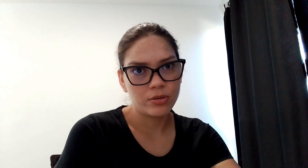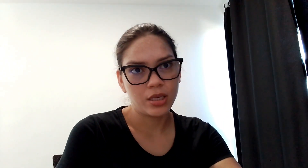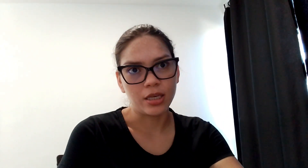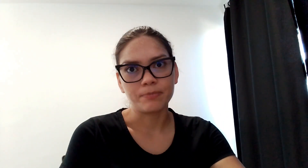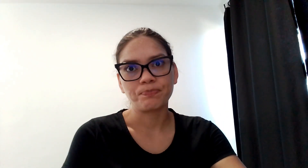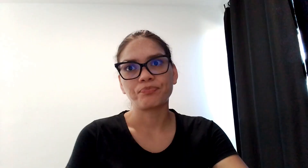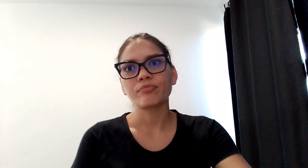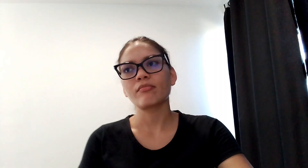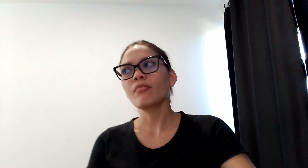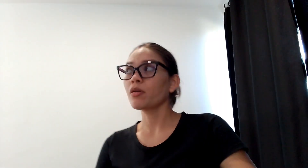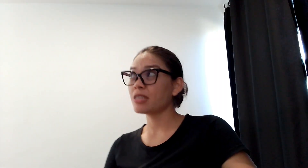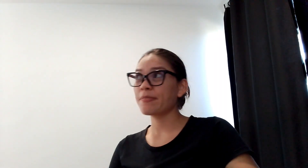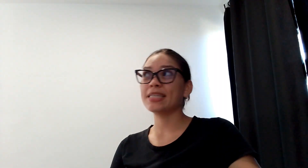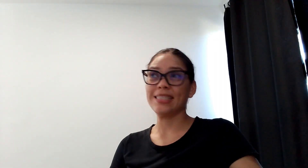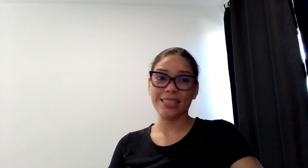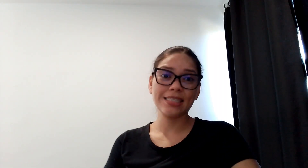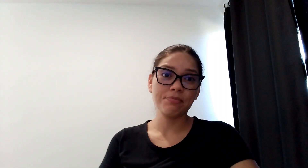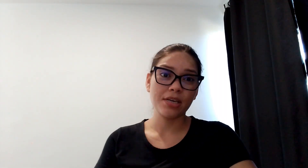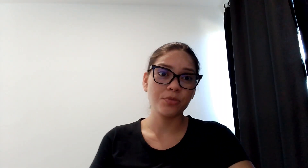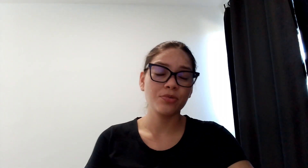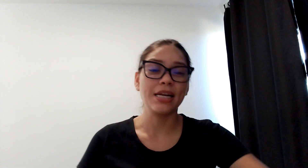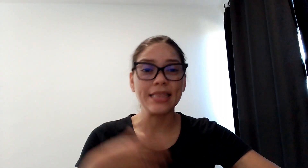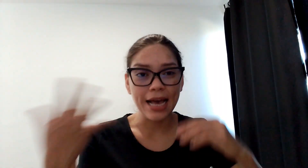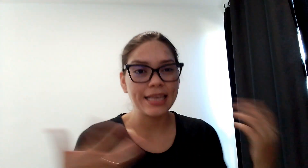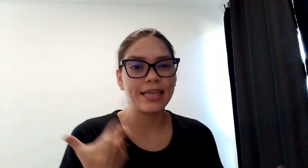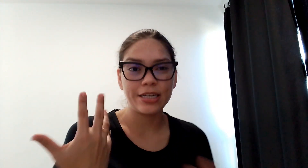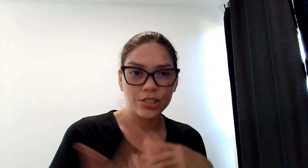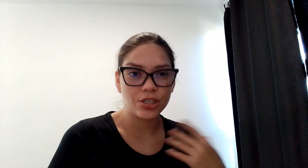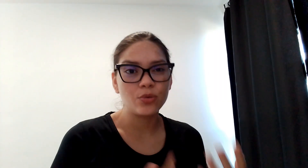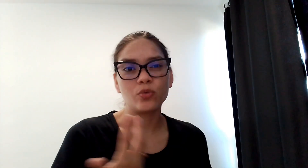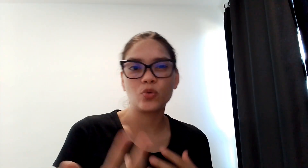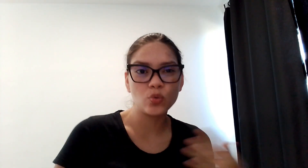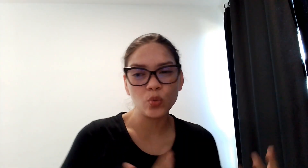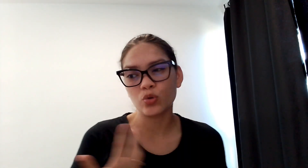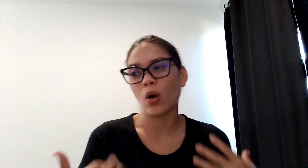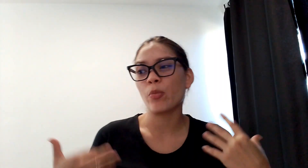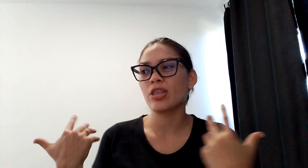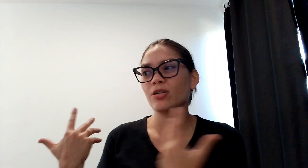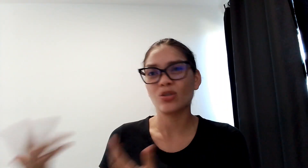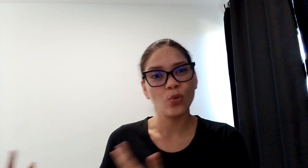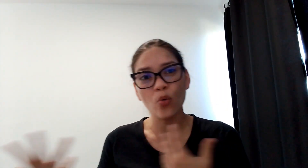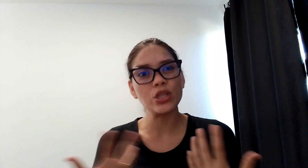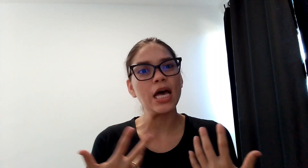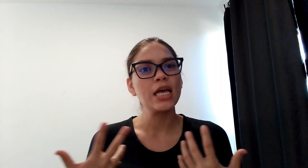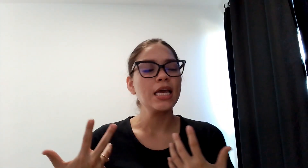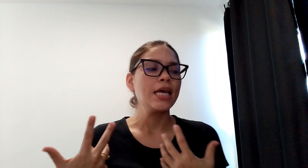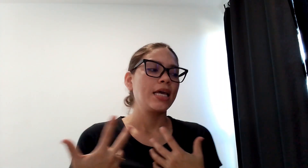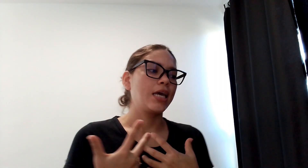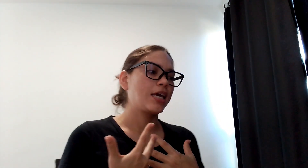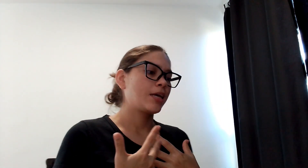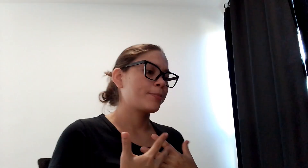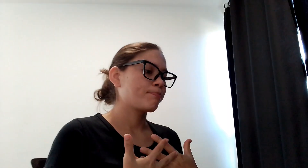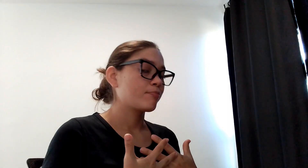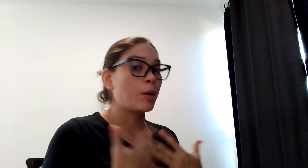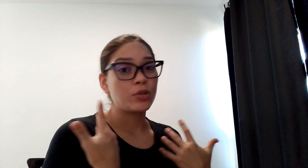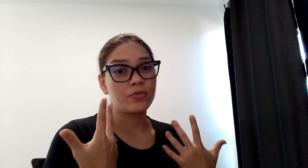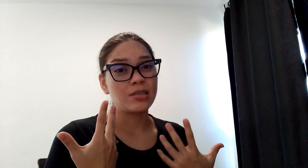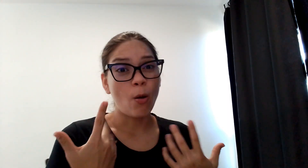aqui. Você precisa mesmo treinar, interagir com os surdos, com a comunidade surda, para poder você começar